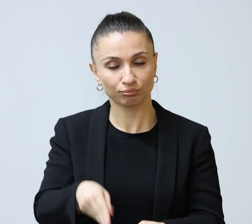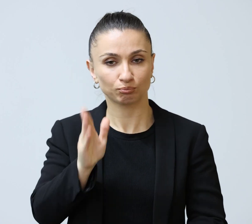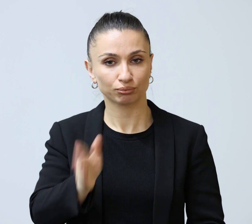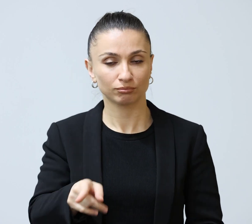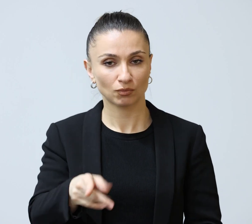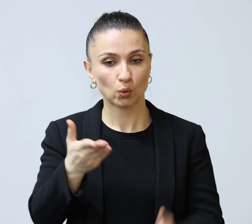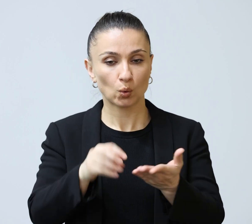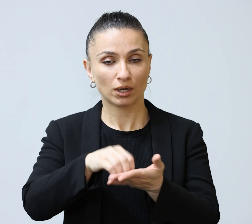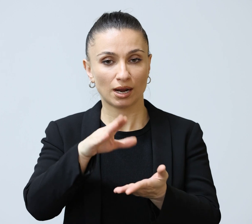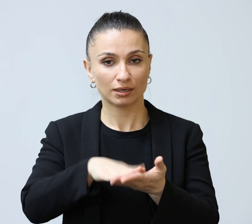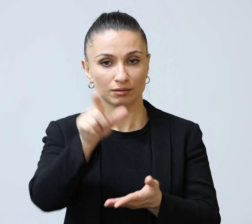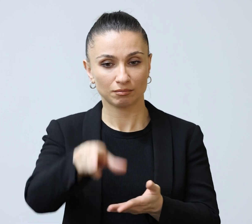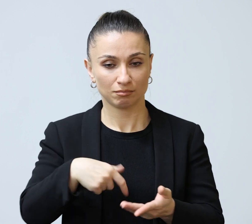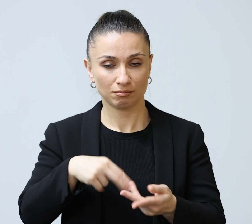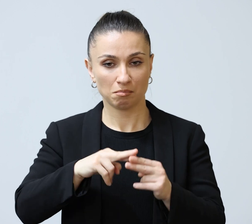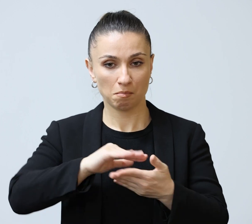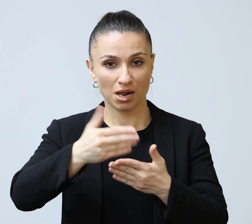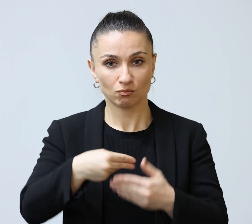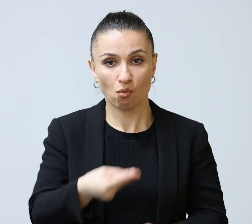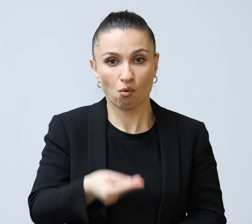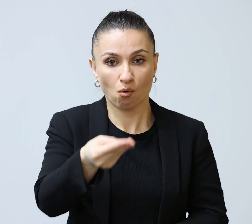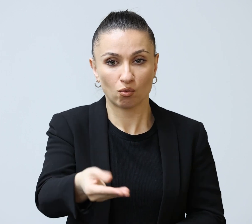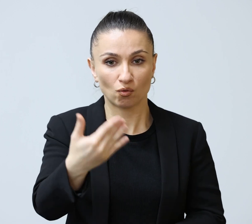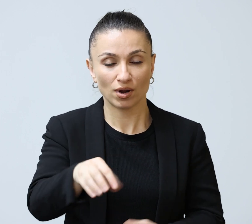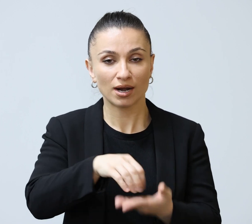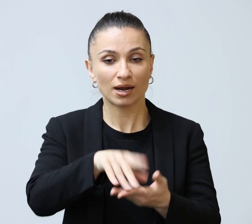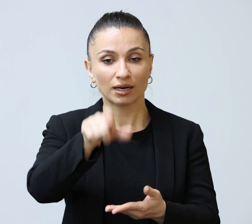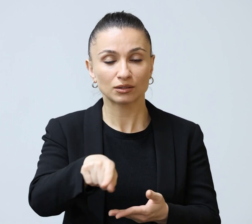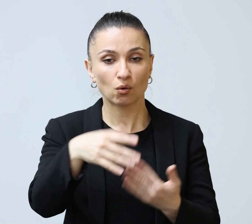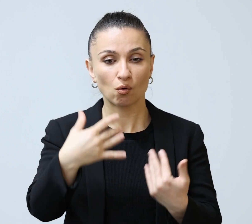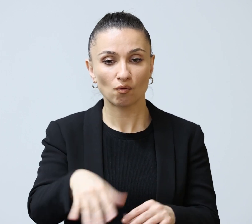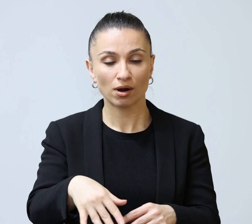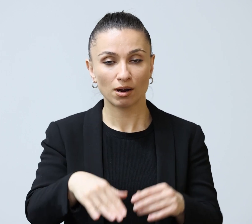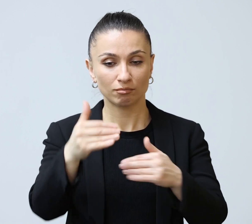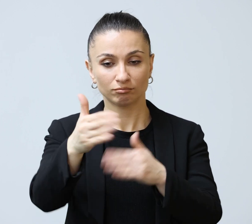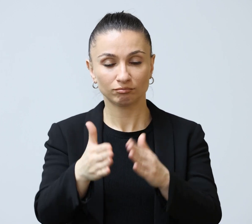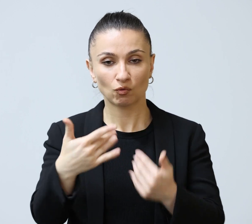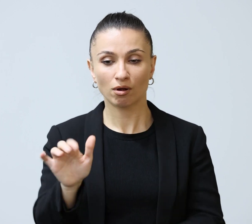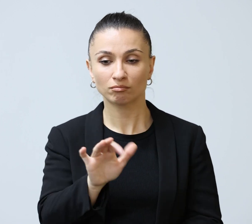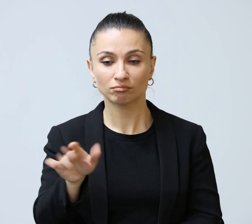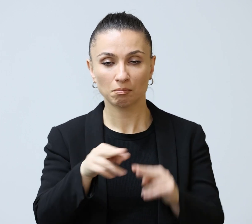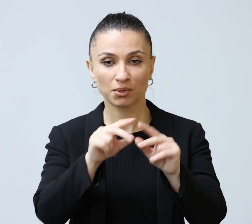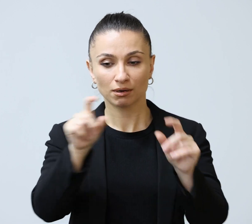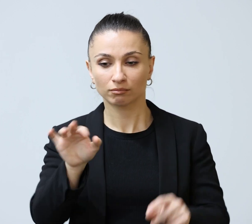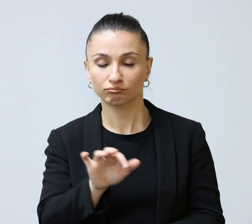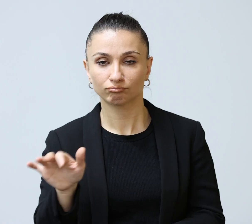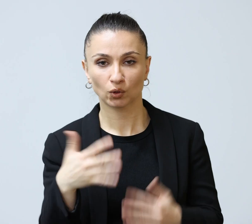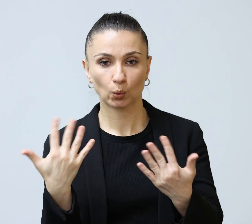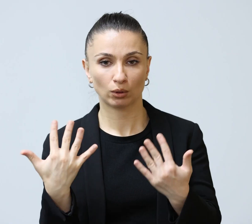համարը։ Սարքի էկրանը կհաստատի, որ անձը հաստատող վկայականը կամ անձնագիրը քոնն է։